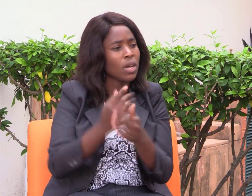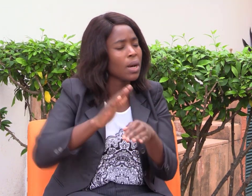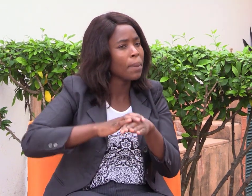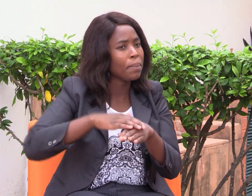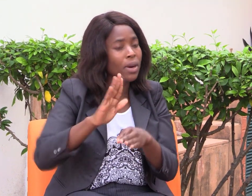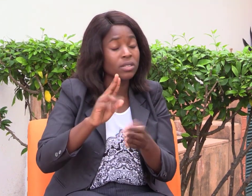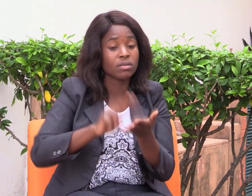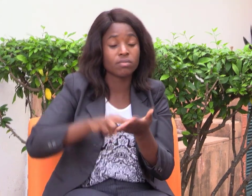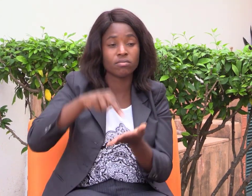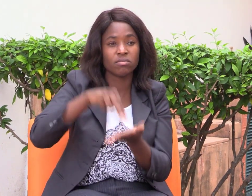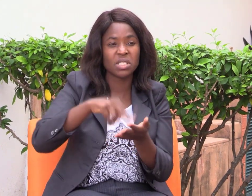mais vontade,